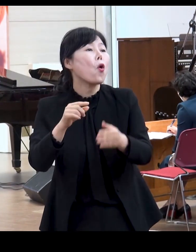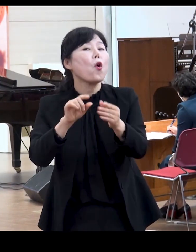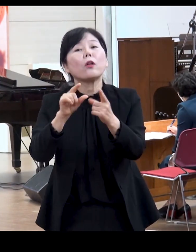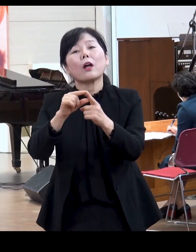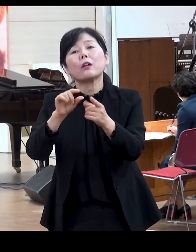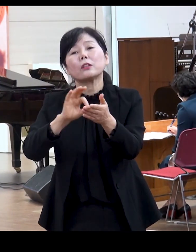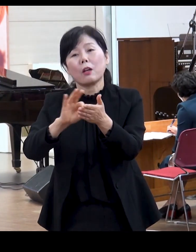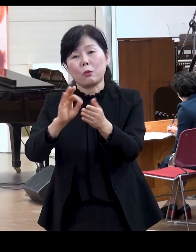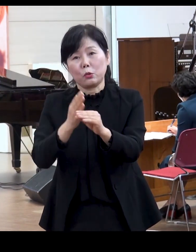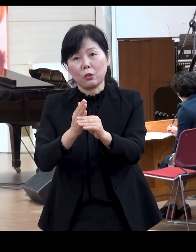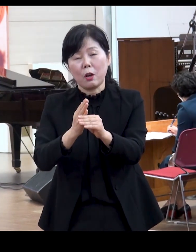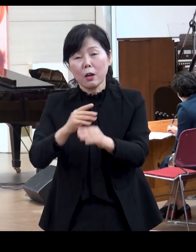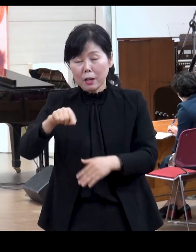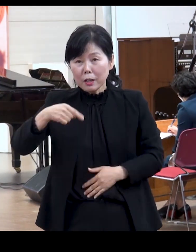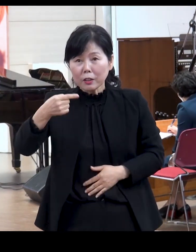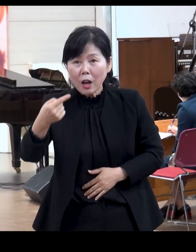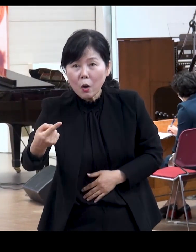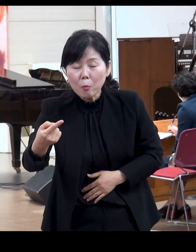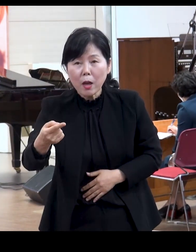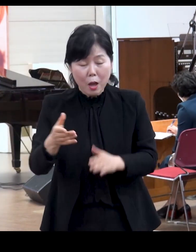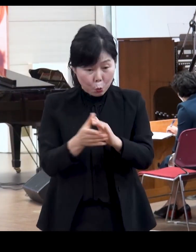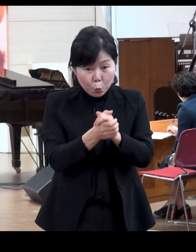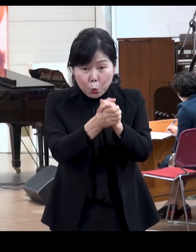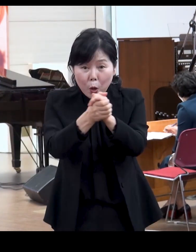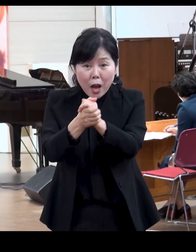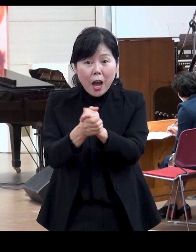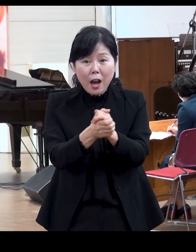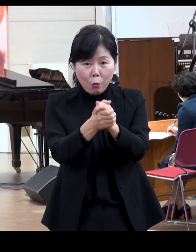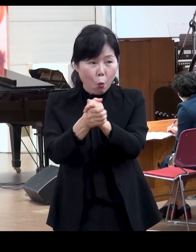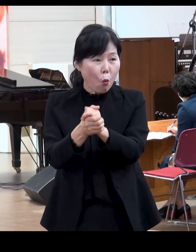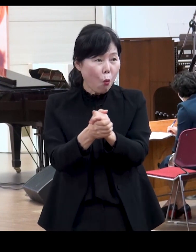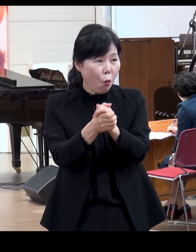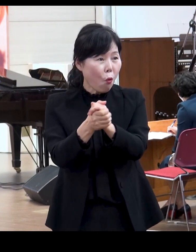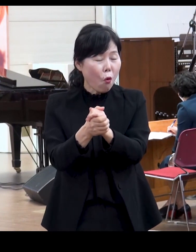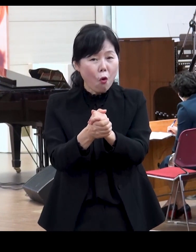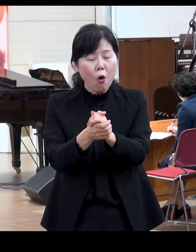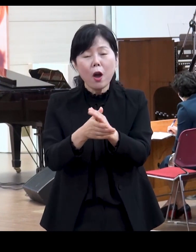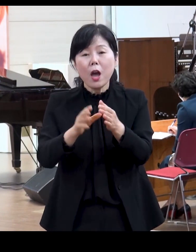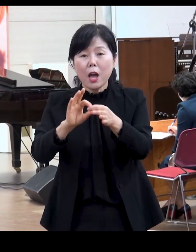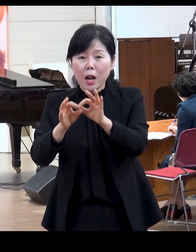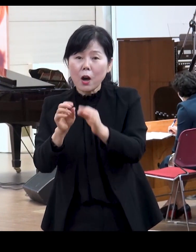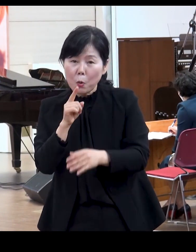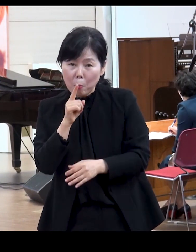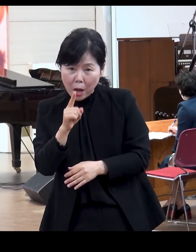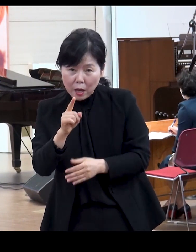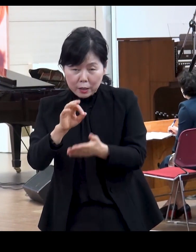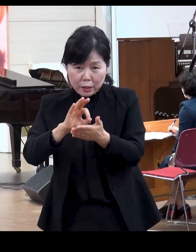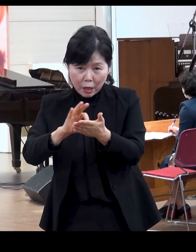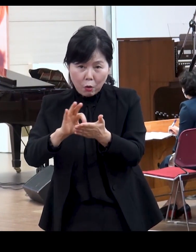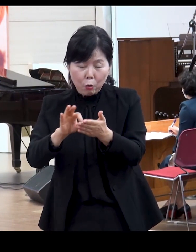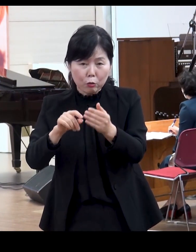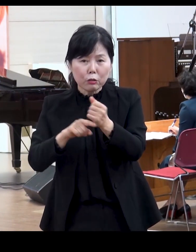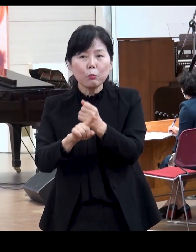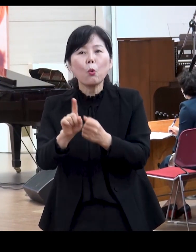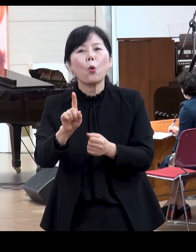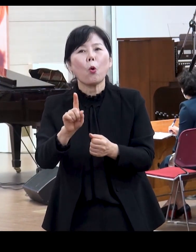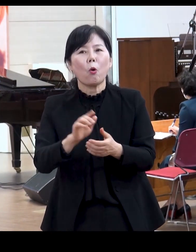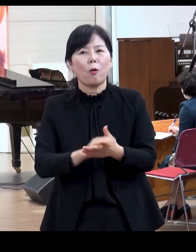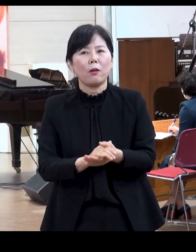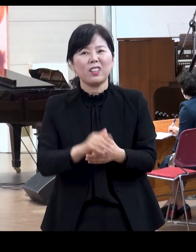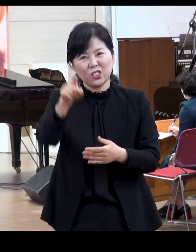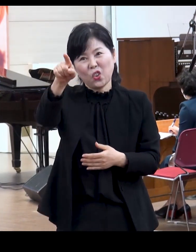그 다음에 나오는 것이 뭐냐? 우애하고란 말이 있죠. 서로 우애하고. 이 우애하고라는 이 말,